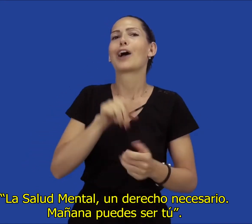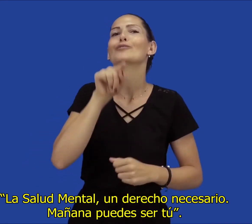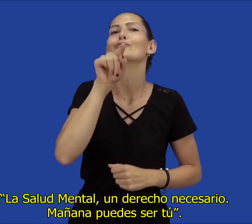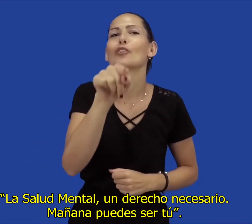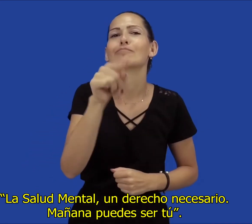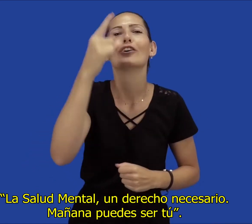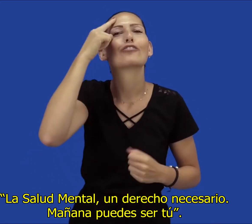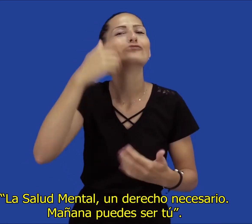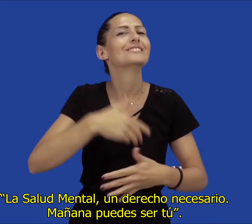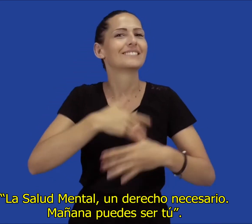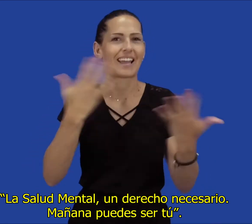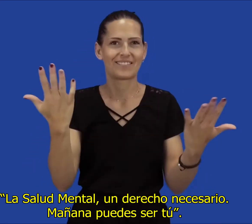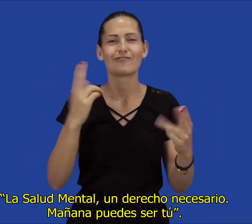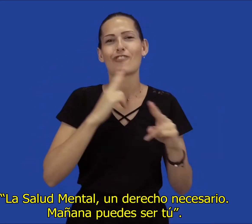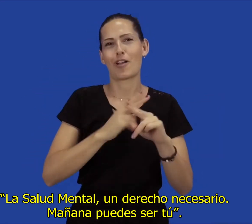puede ser tú